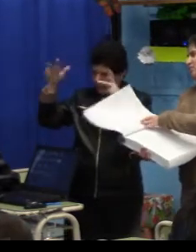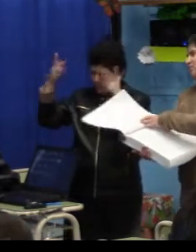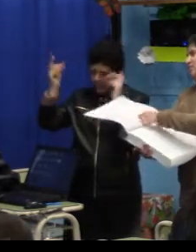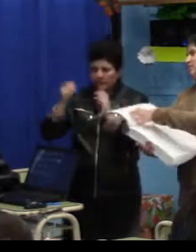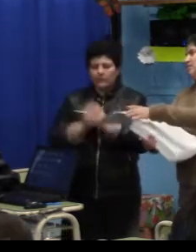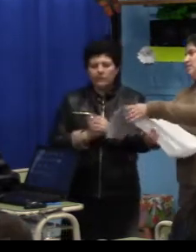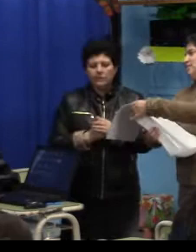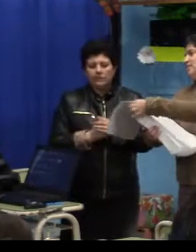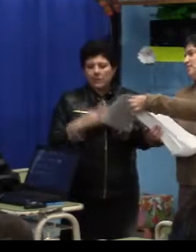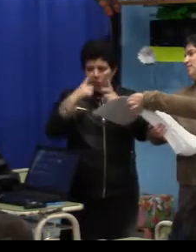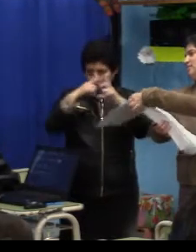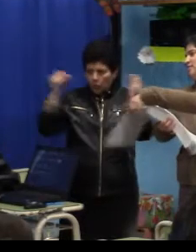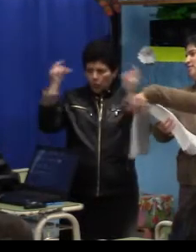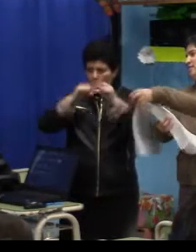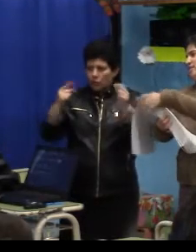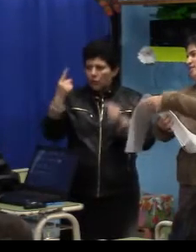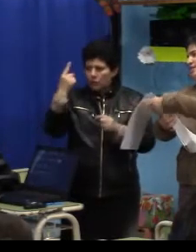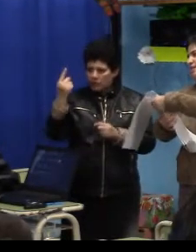himno 147.